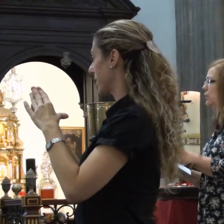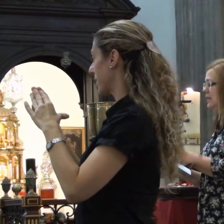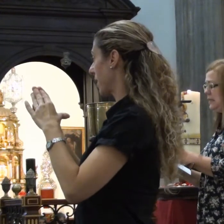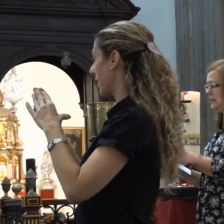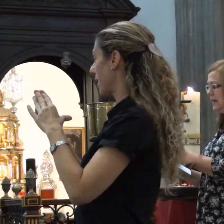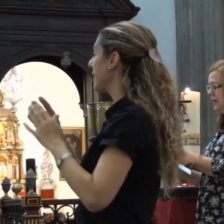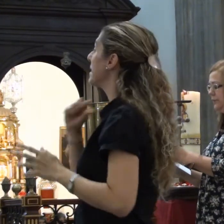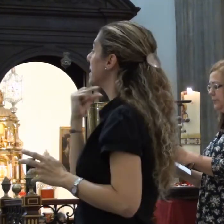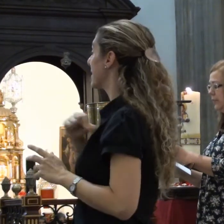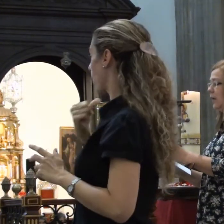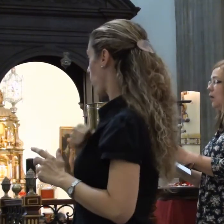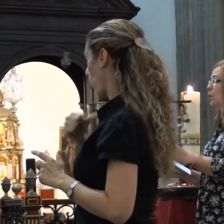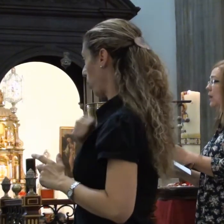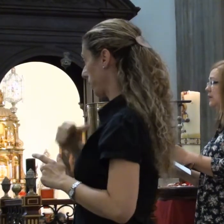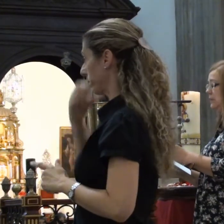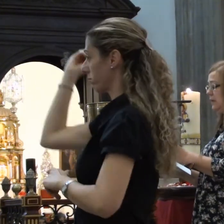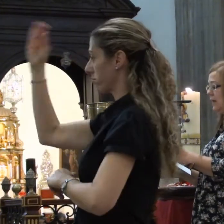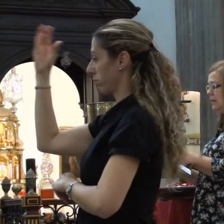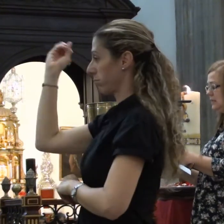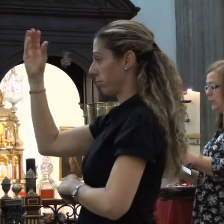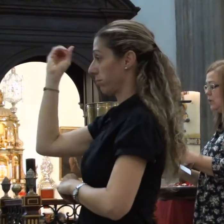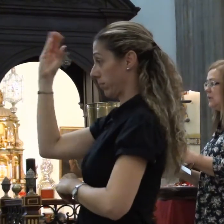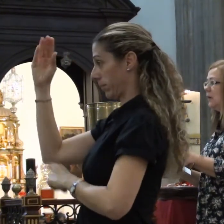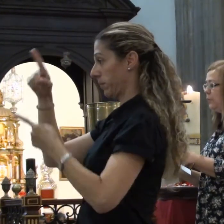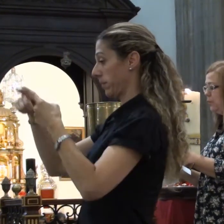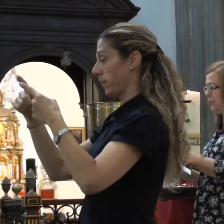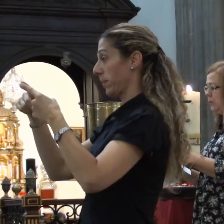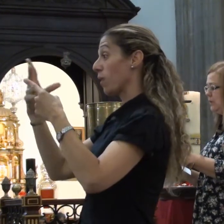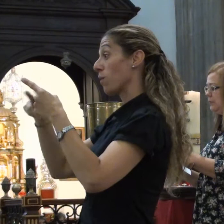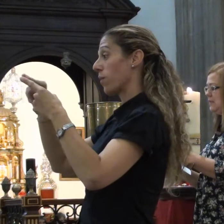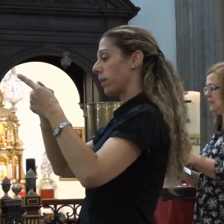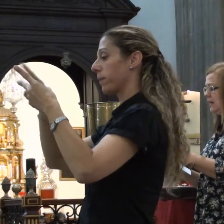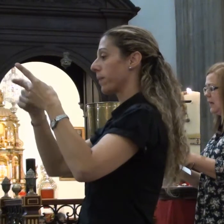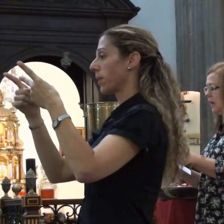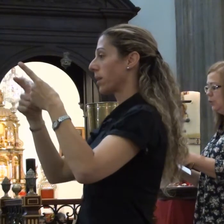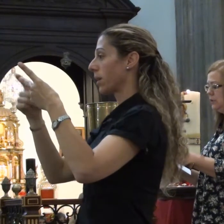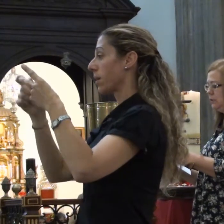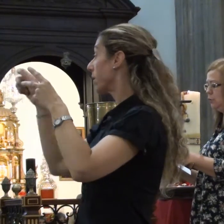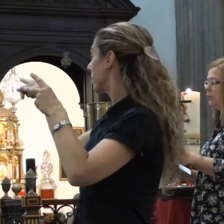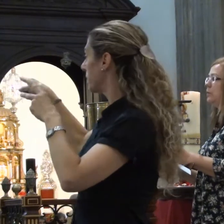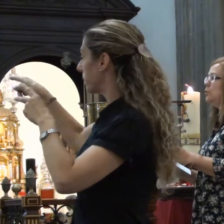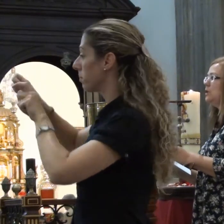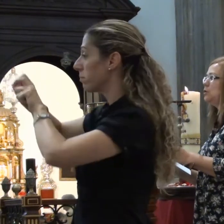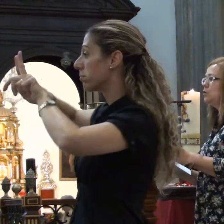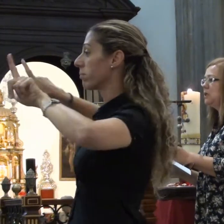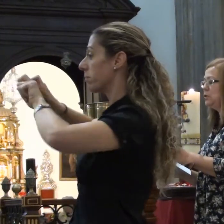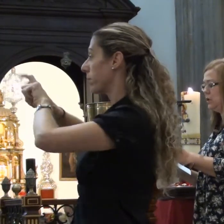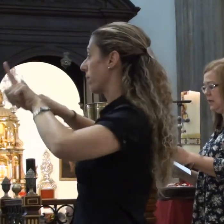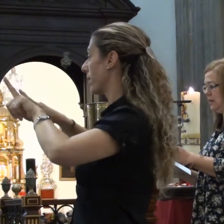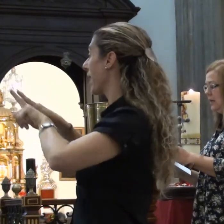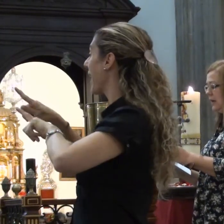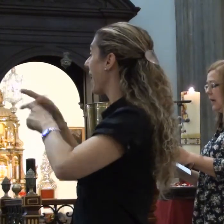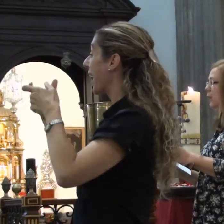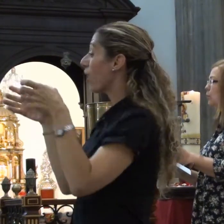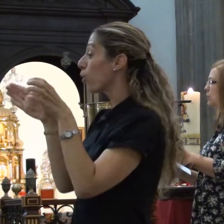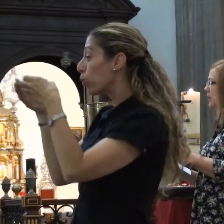de un segundo día santano una vez terminada se proyectará un Powerpoint se presentará a los distintos movimientos y asociaciones